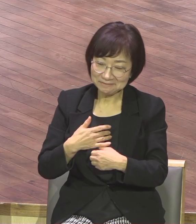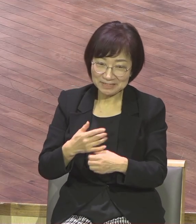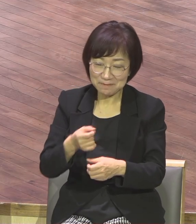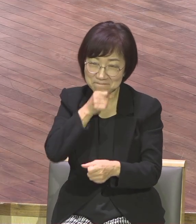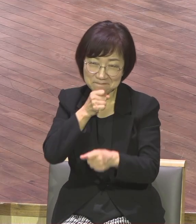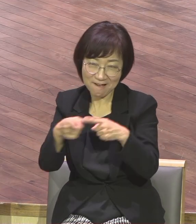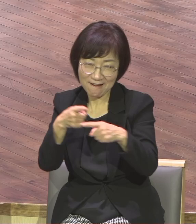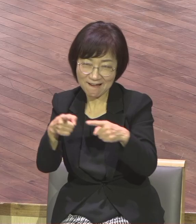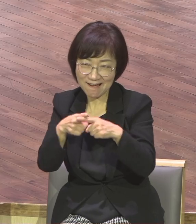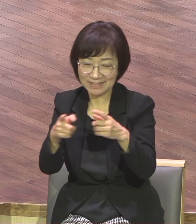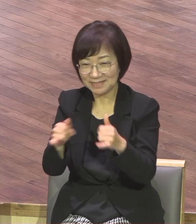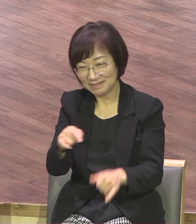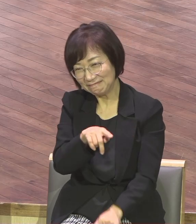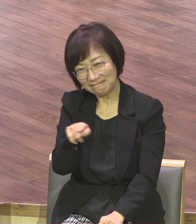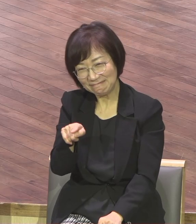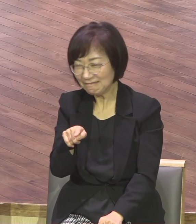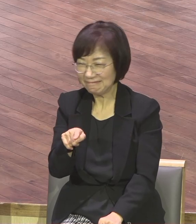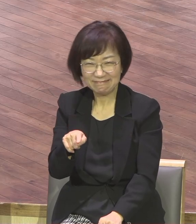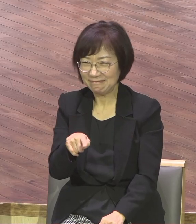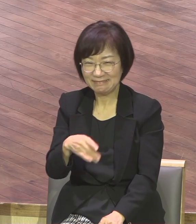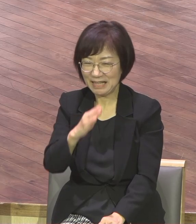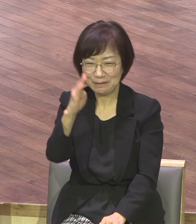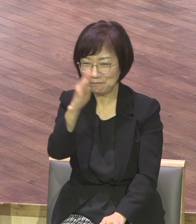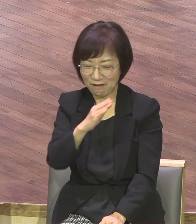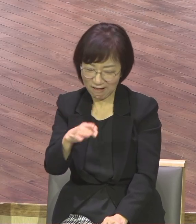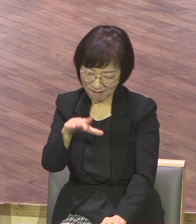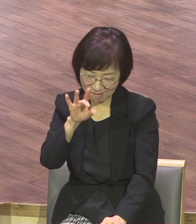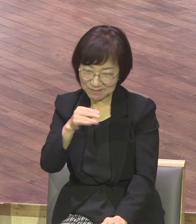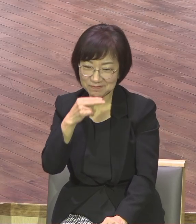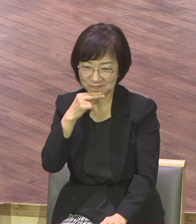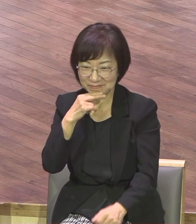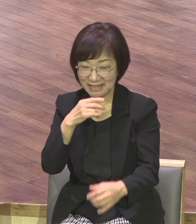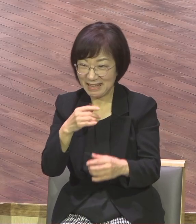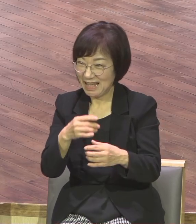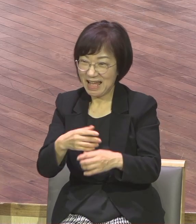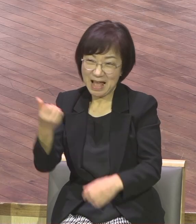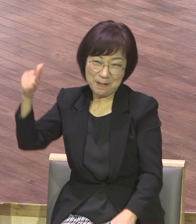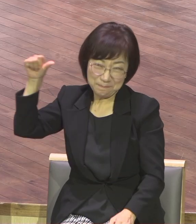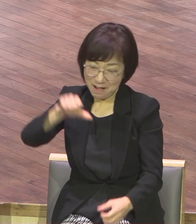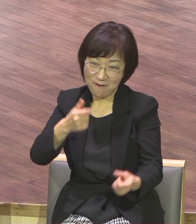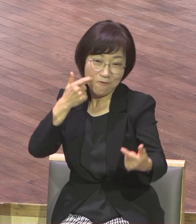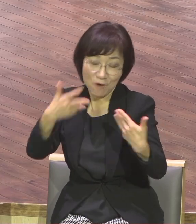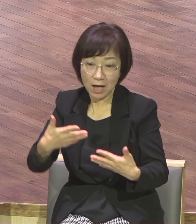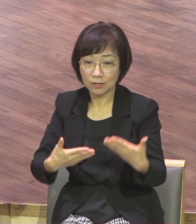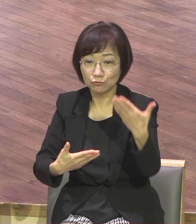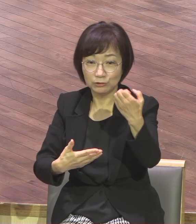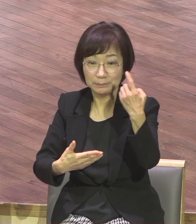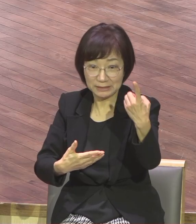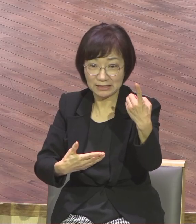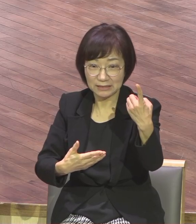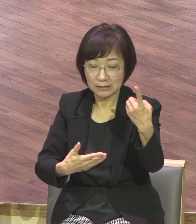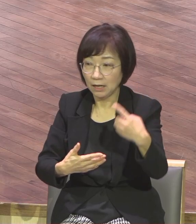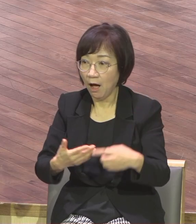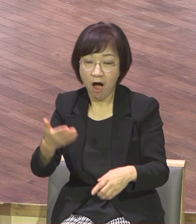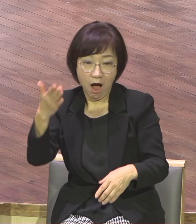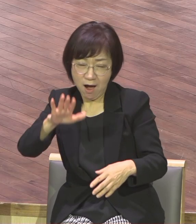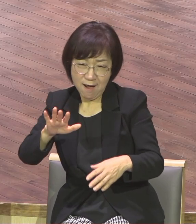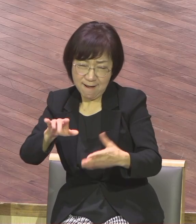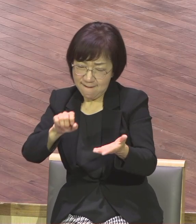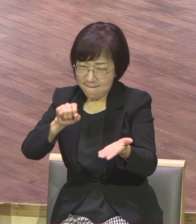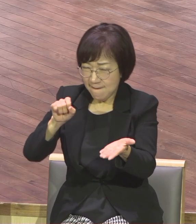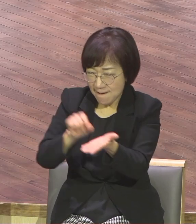안 된다 그러는데 거의 안 되는 불가능한 얘기를 그렇게 똘똘 뭉쳐가지고 그 마지막 한 순간 기회를 놓치지